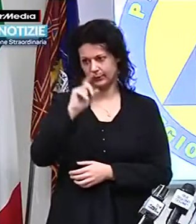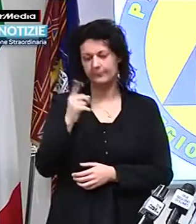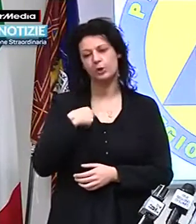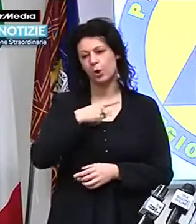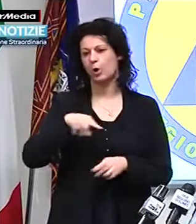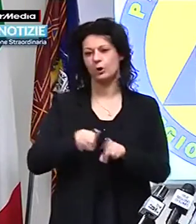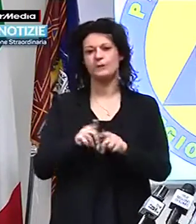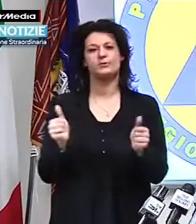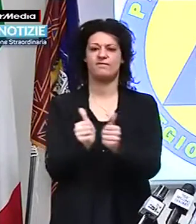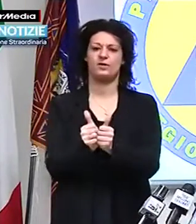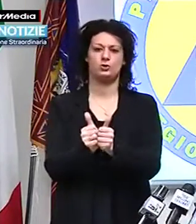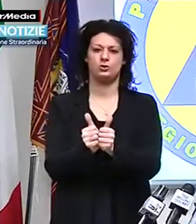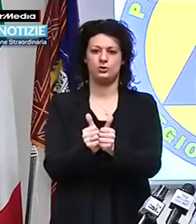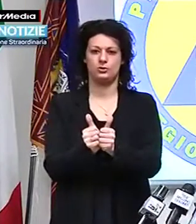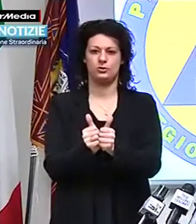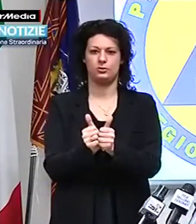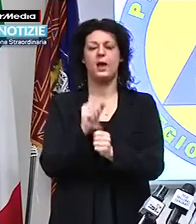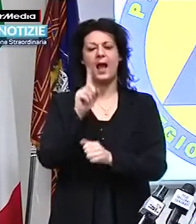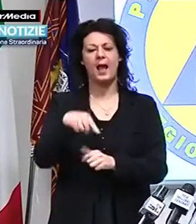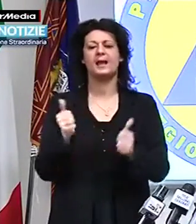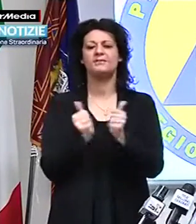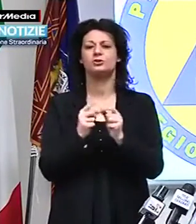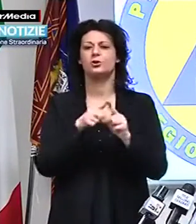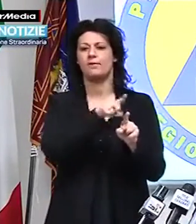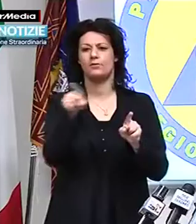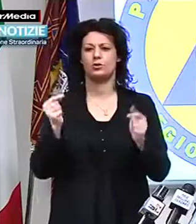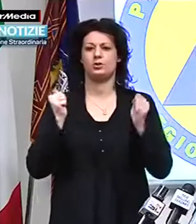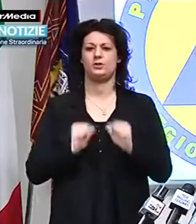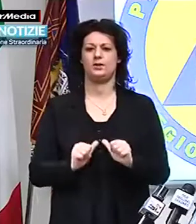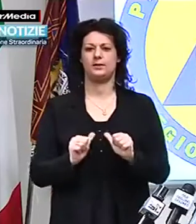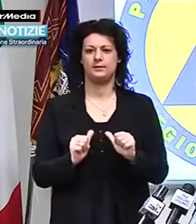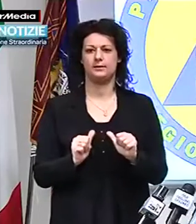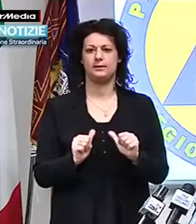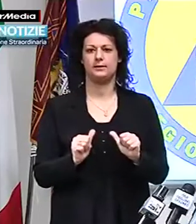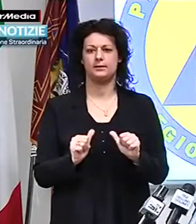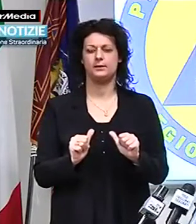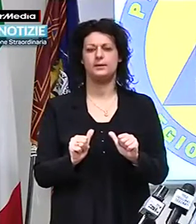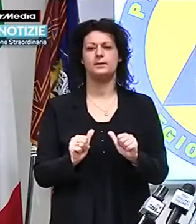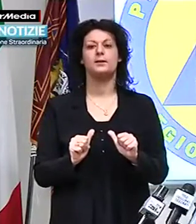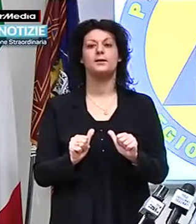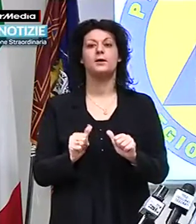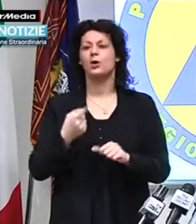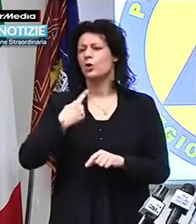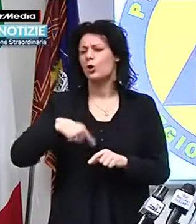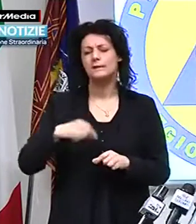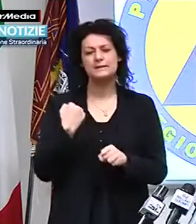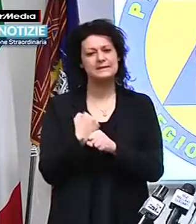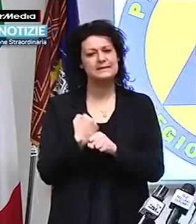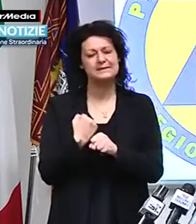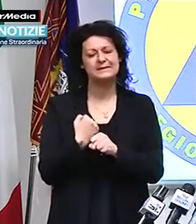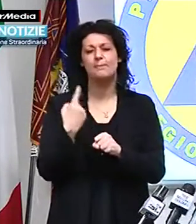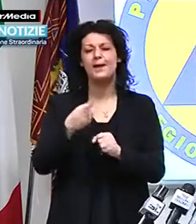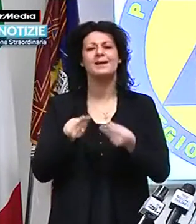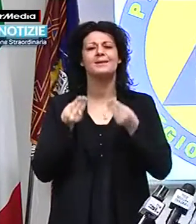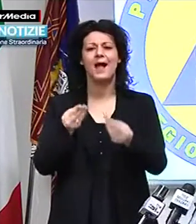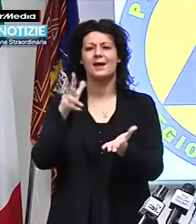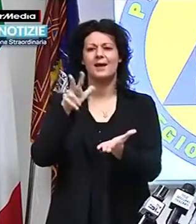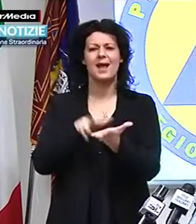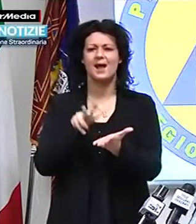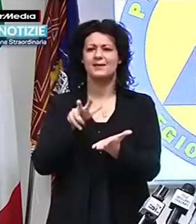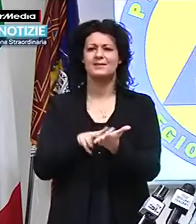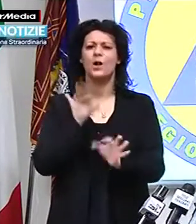cittadini. Ma credetemi, stiamo veramente facendo i salti mortali per garantire le cure ai